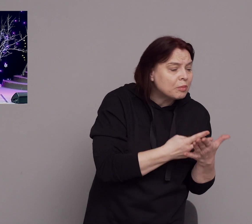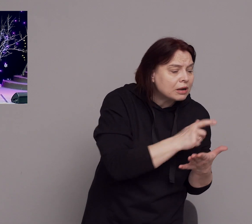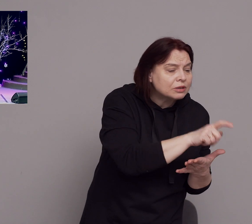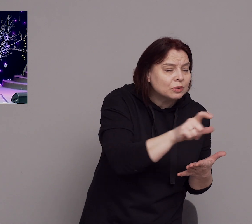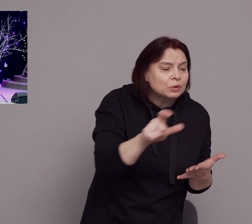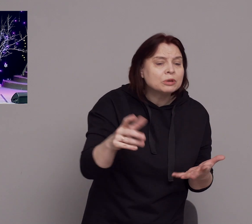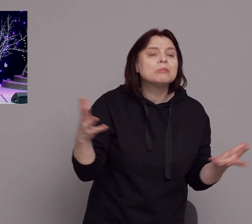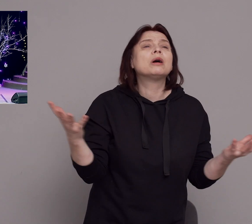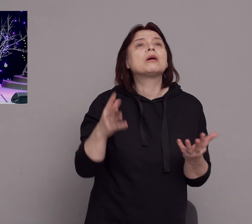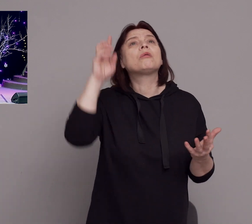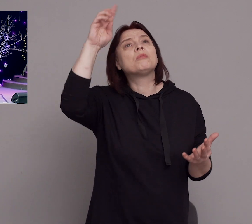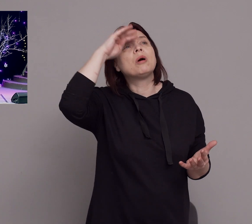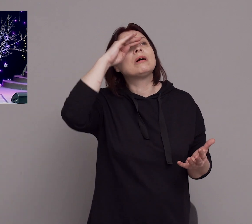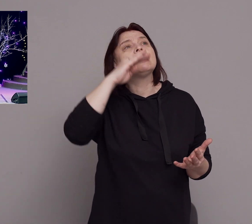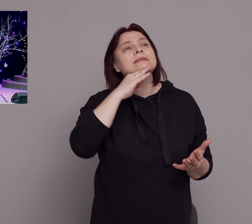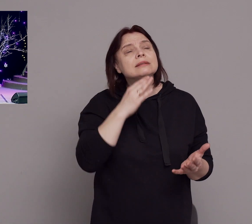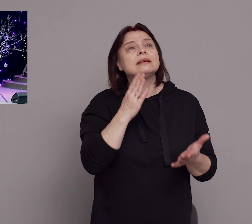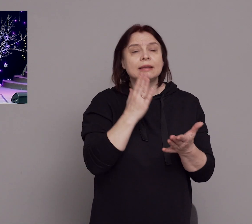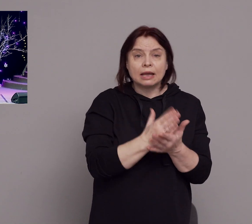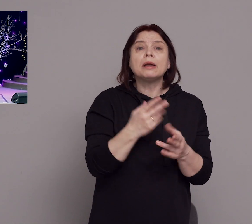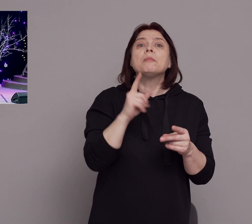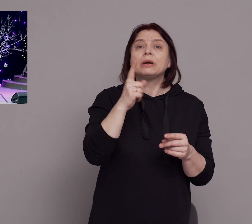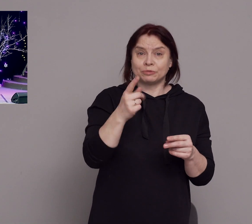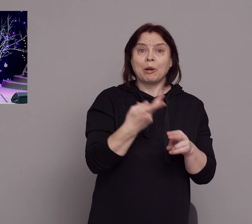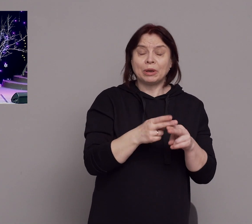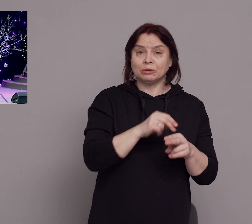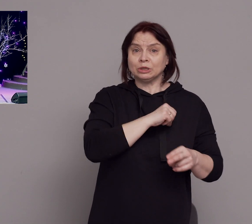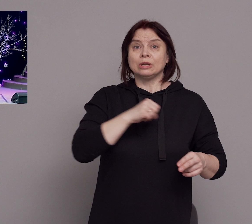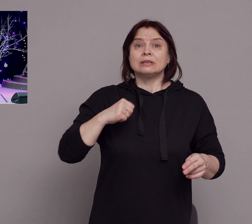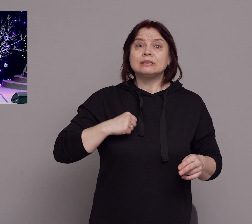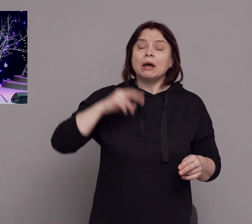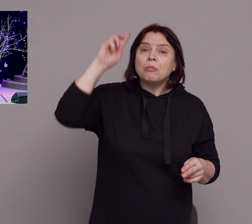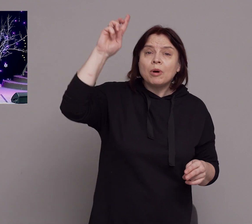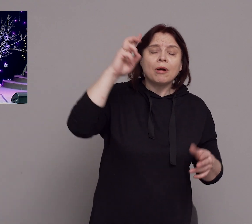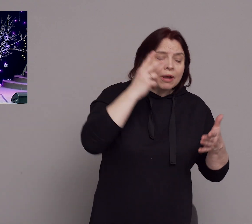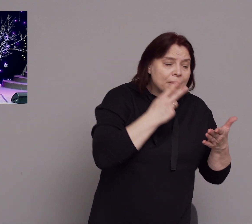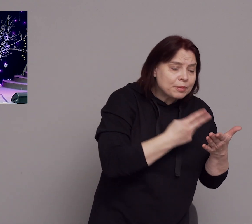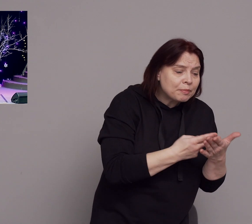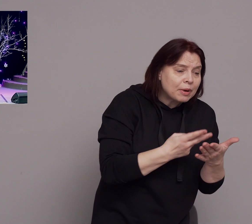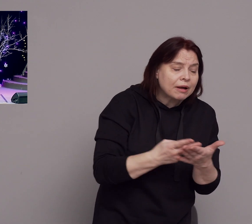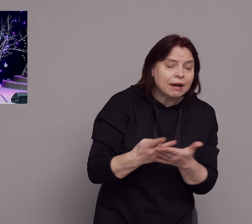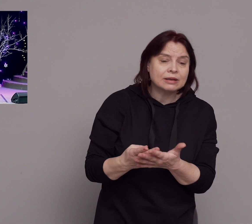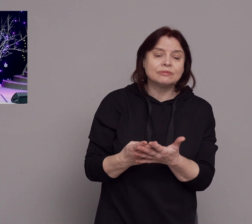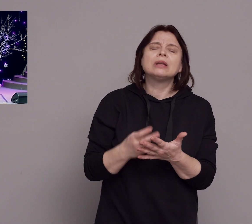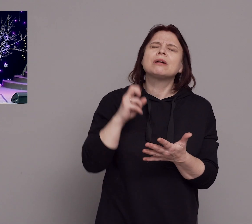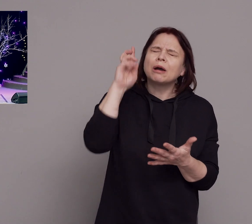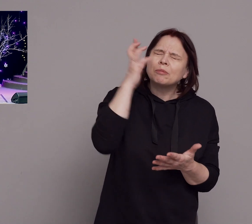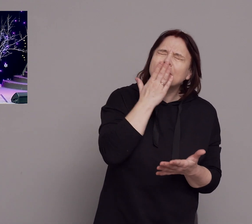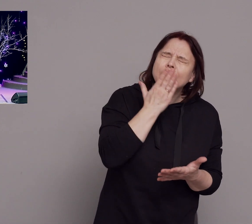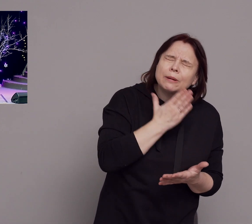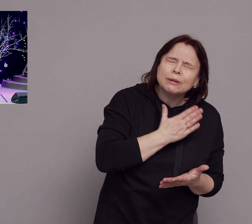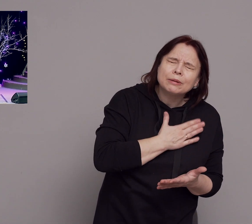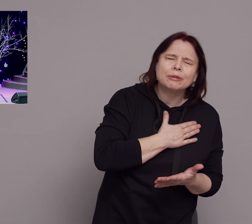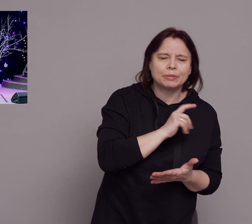И давайте теперь перейдем к тому, наверное, к самому интересному, что этот текст значит для нас. И я